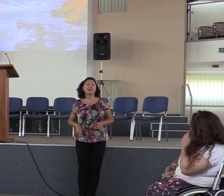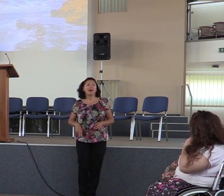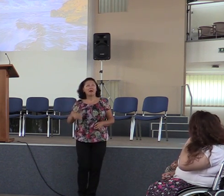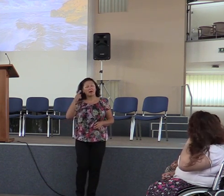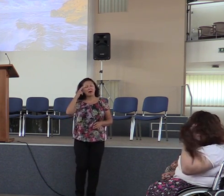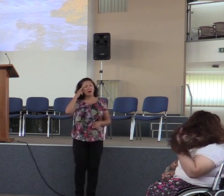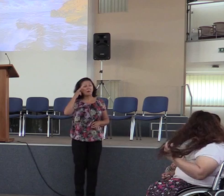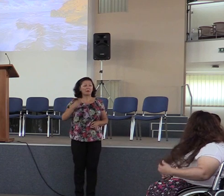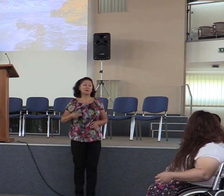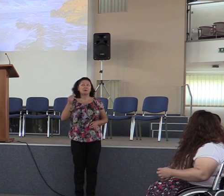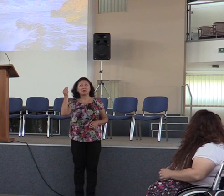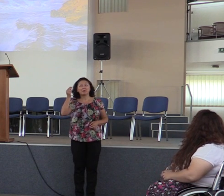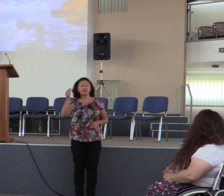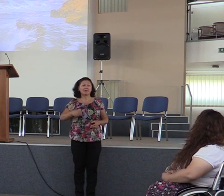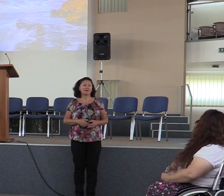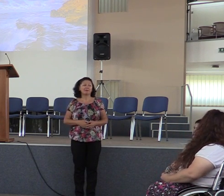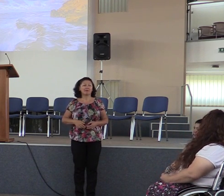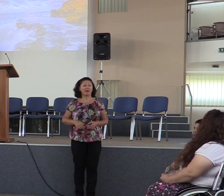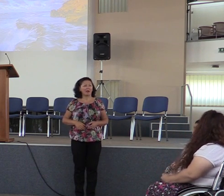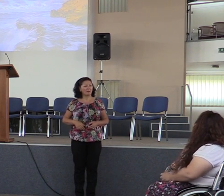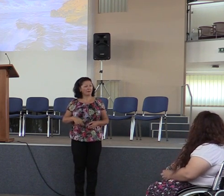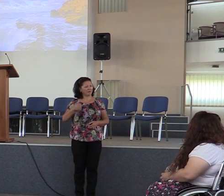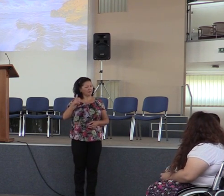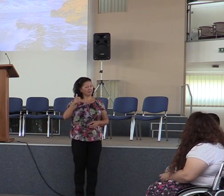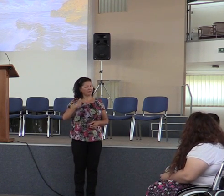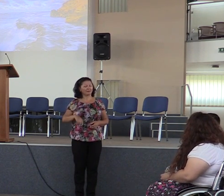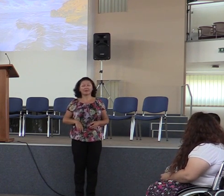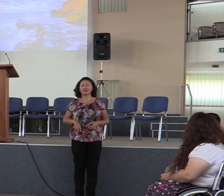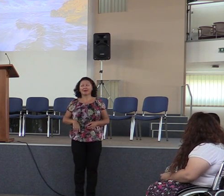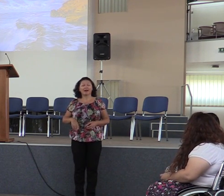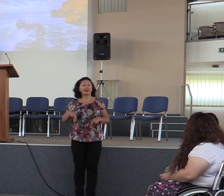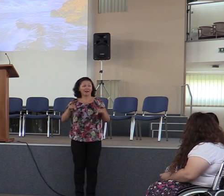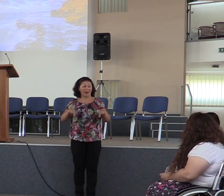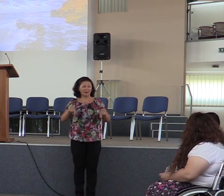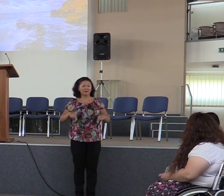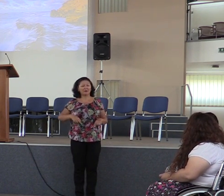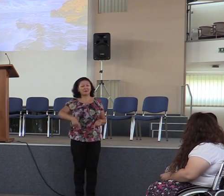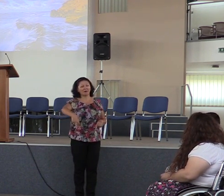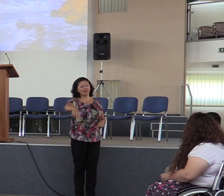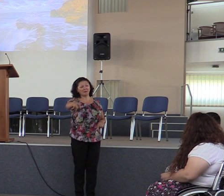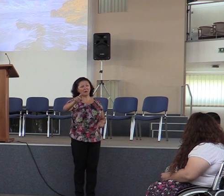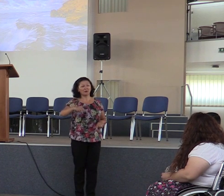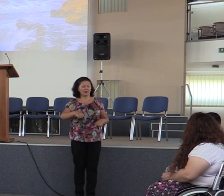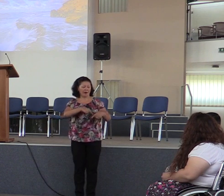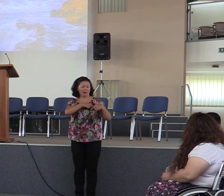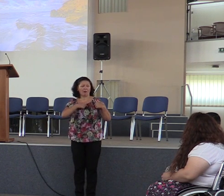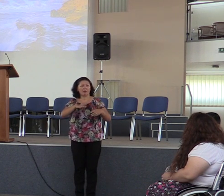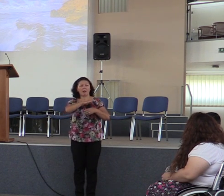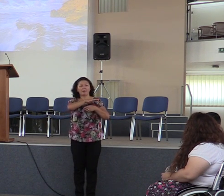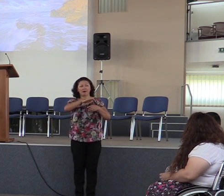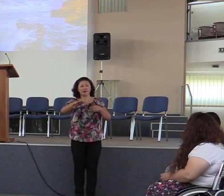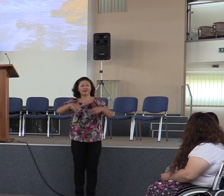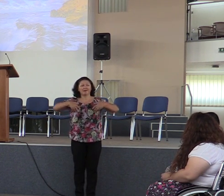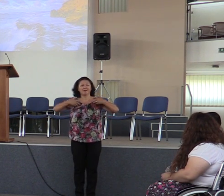că am cunoscut-o. Așa că sunt sigur, repet, că din tabăra aceasta vom pleca toți cu inima plină de